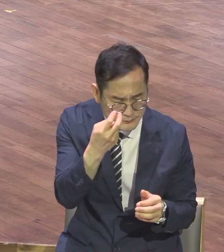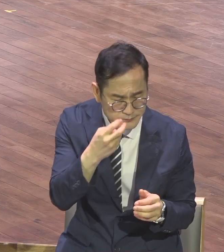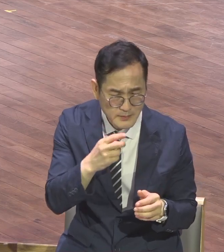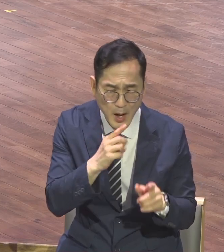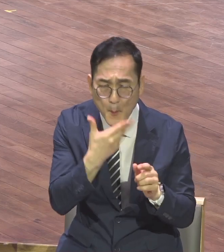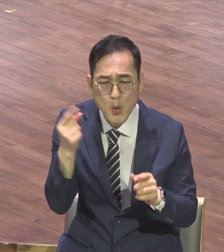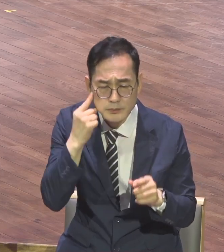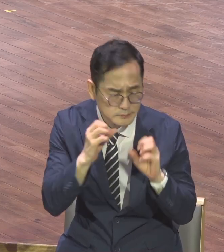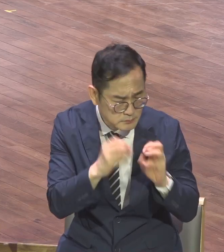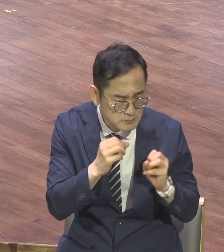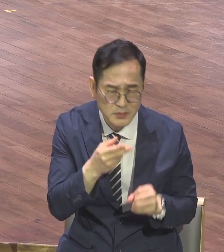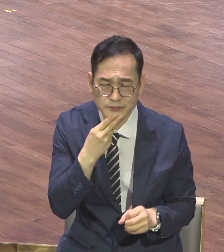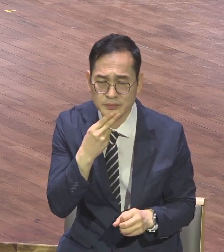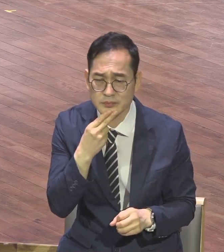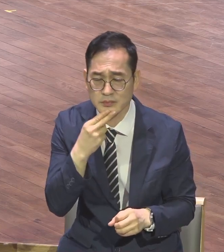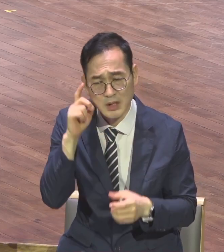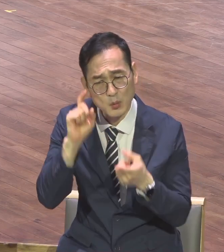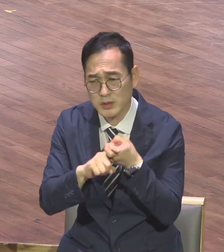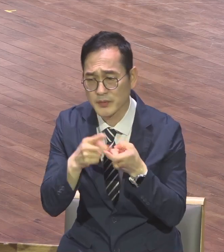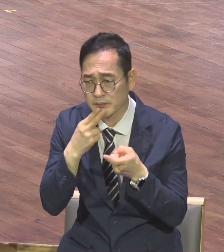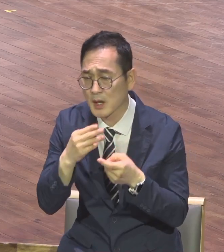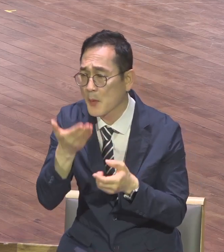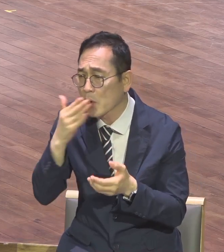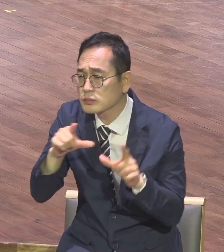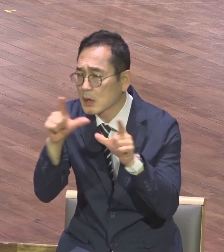관심, 영적 관심이 없다니까.